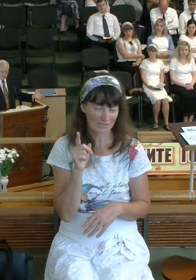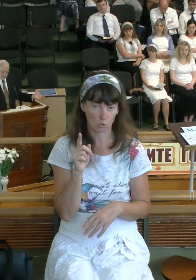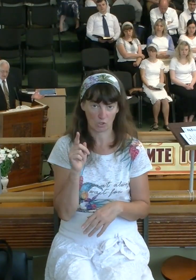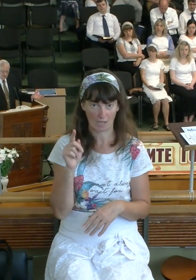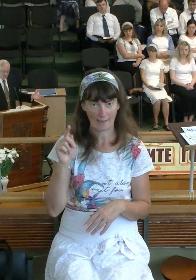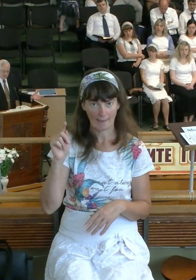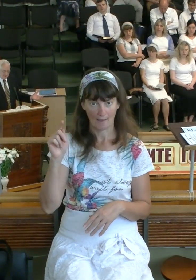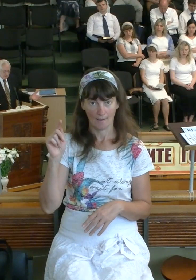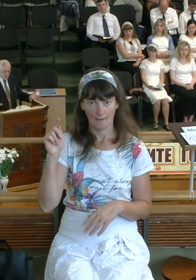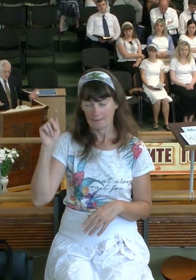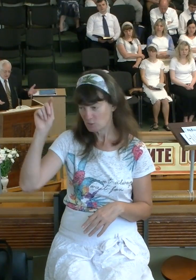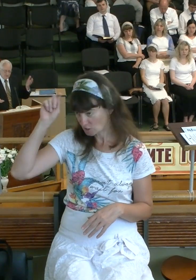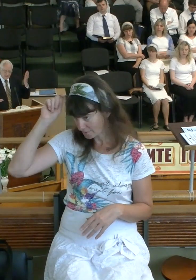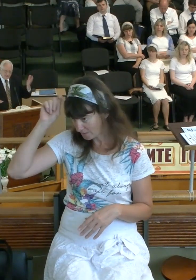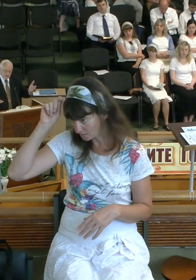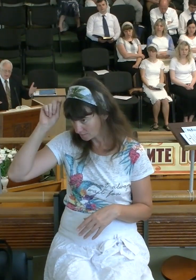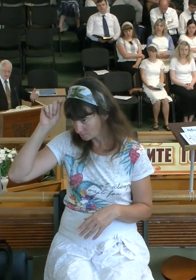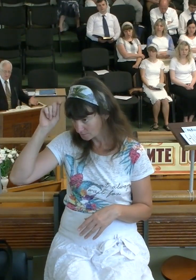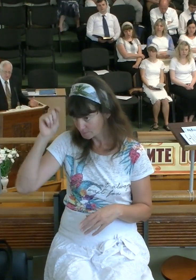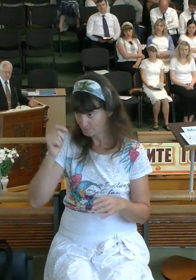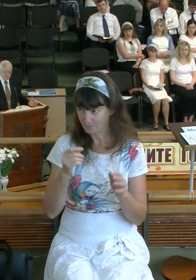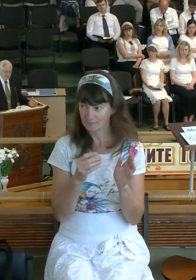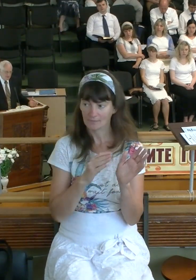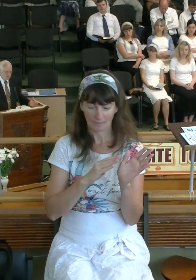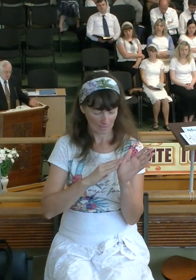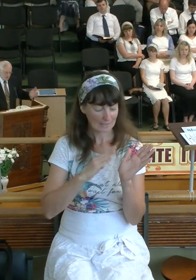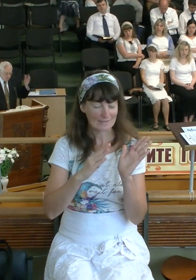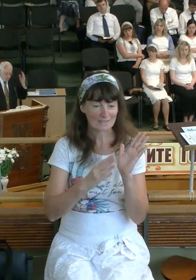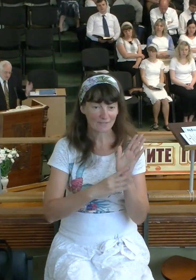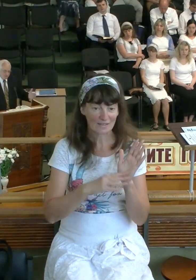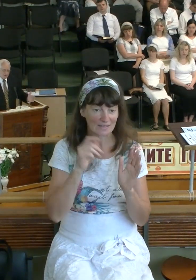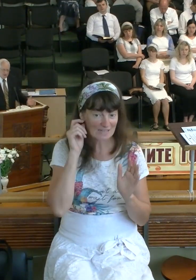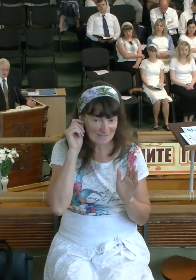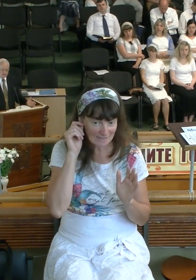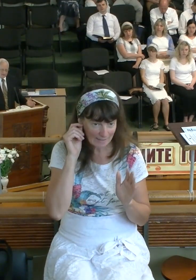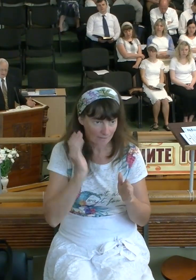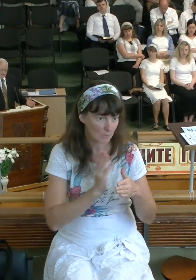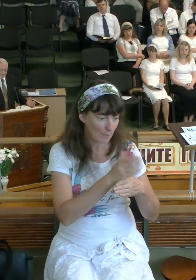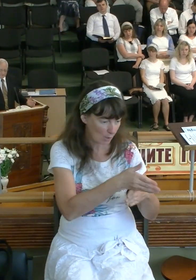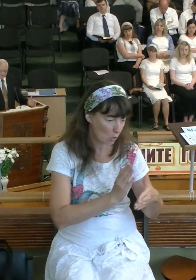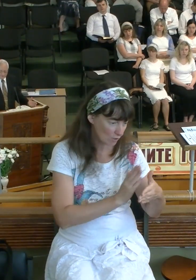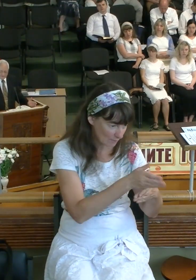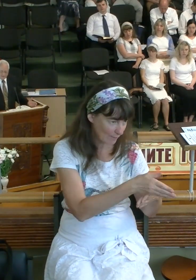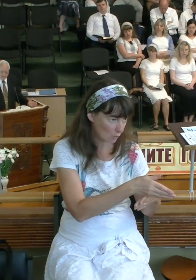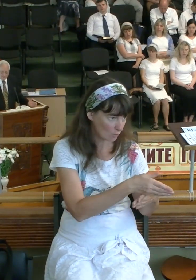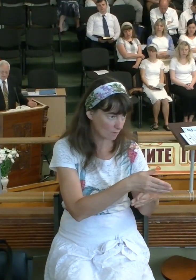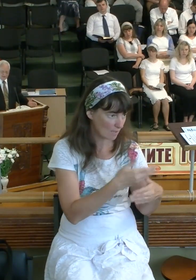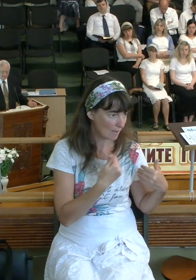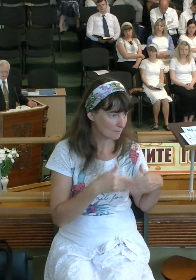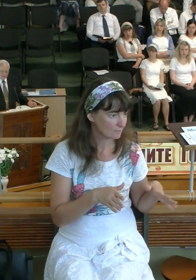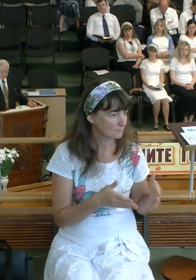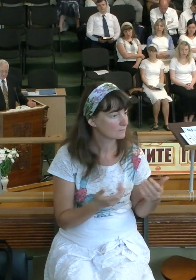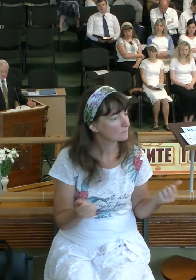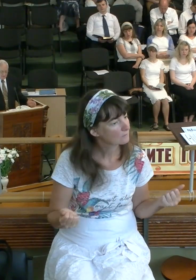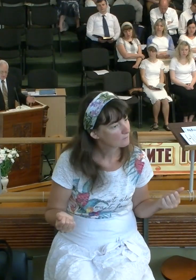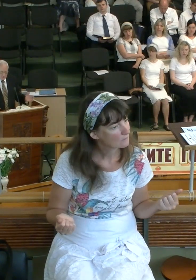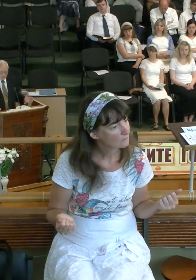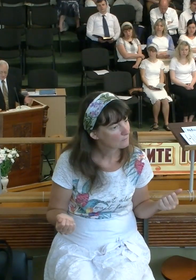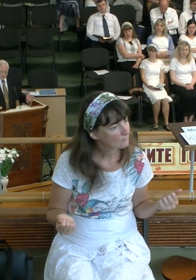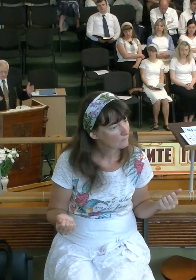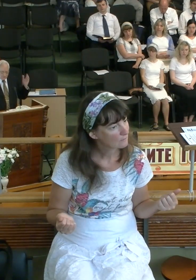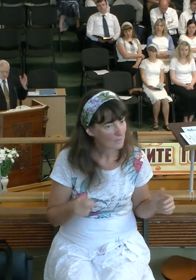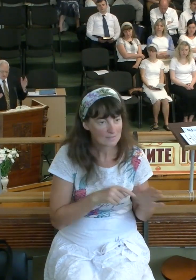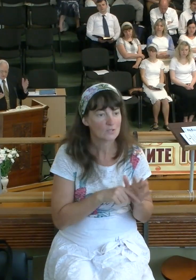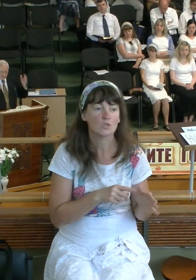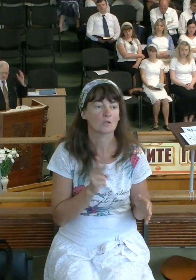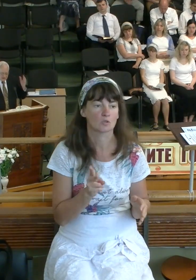молитвы нет. Если кто-то 7 лет ходит, сидит и до сих пор не покаялся, у нас нет силы. Если люди,